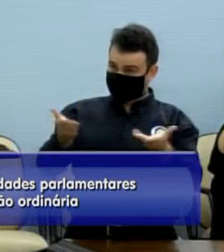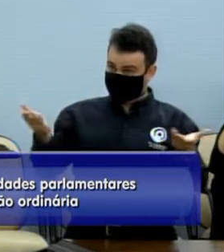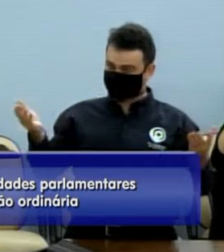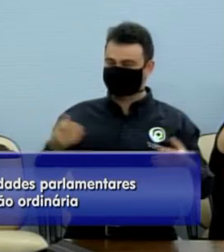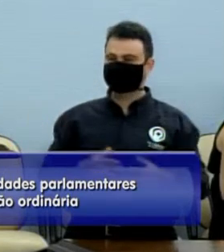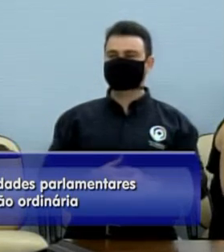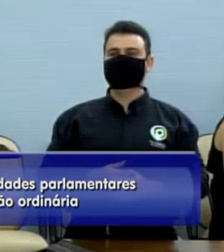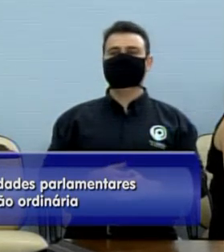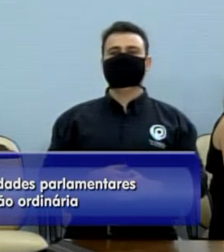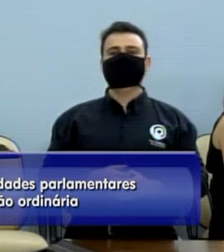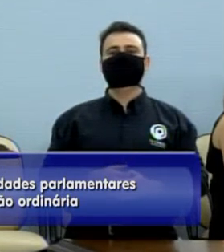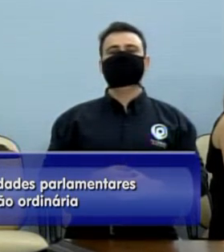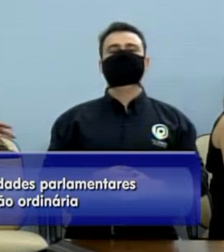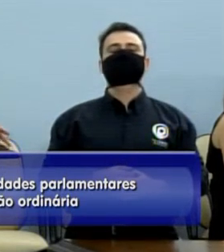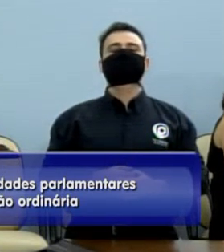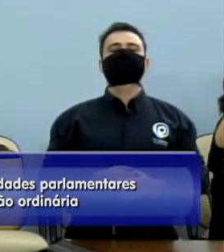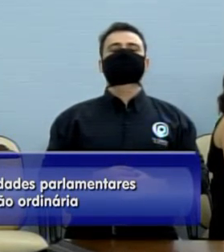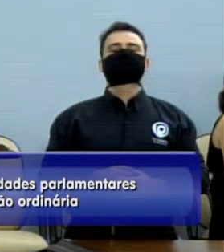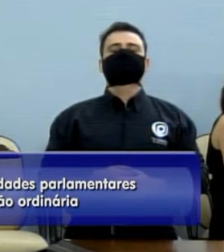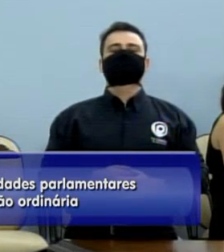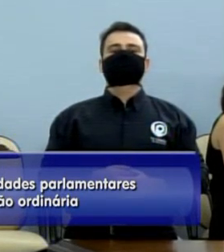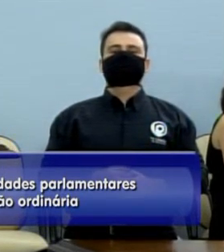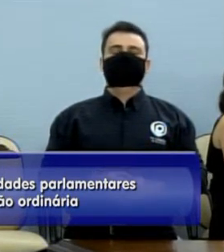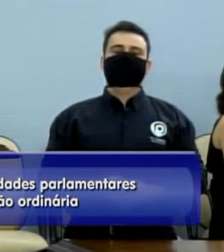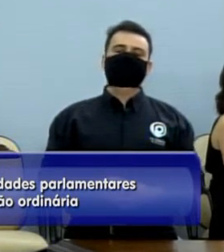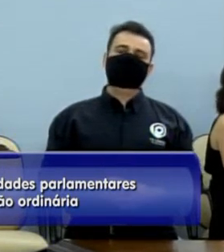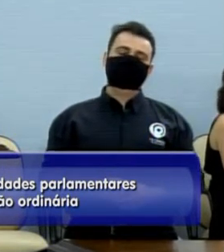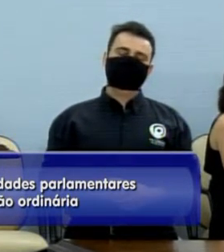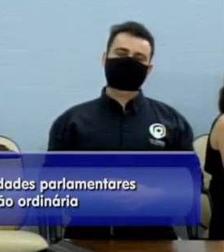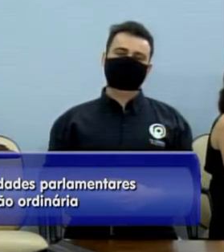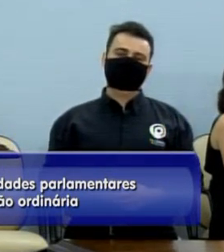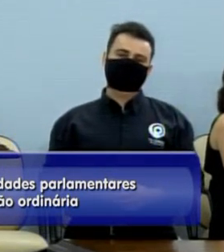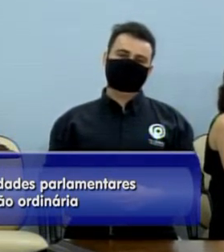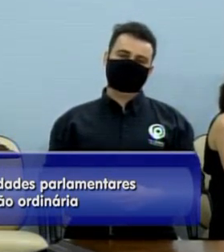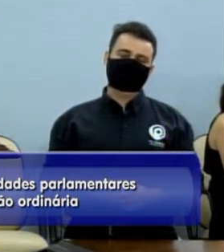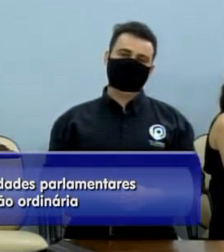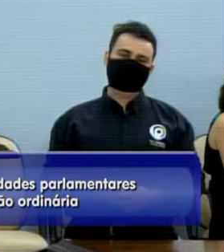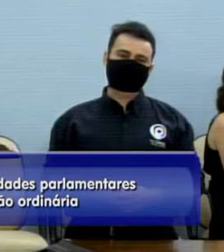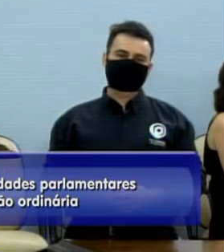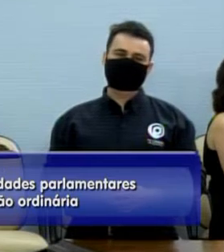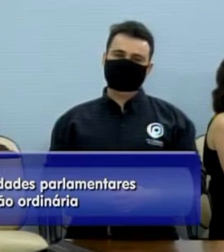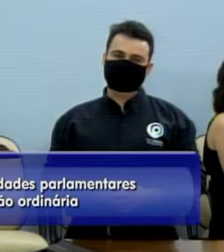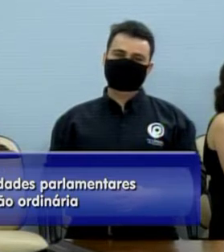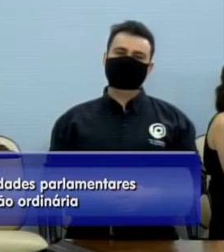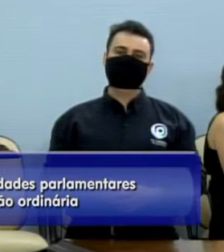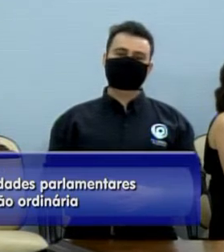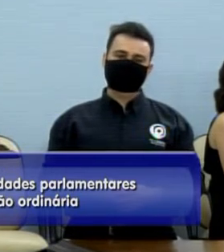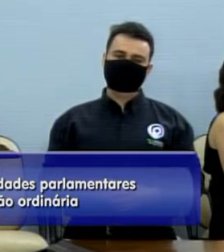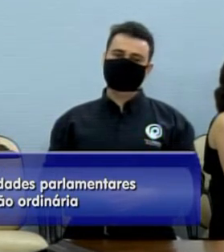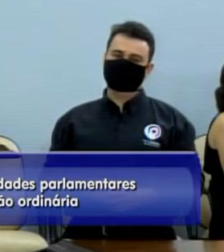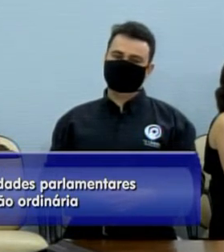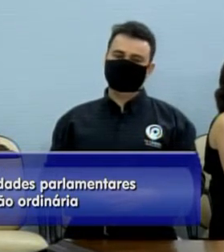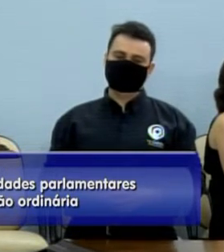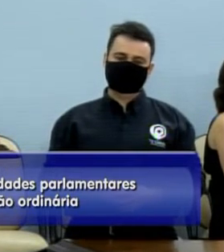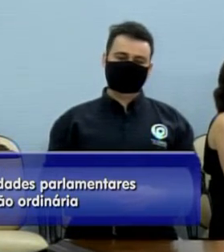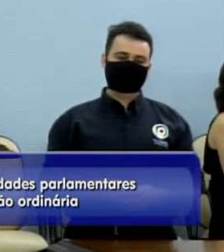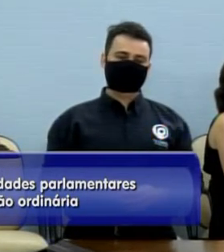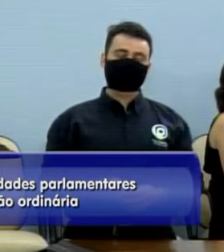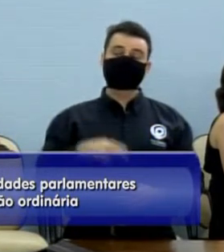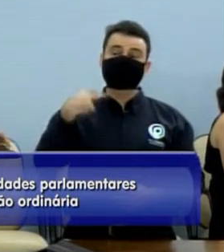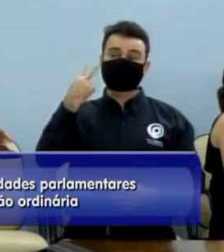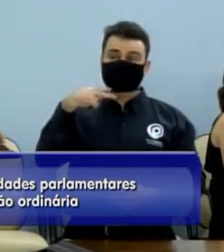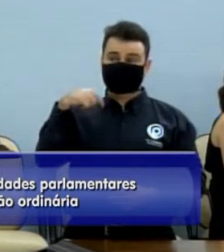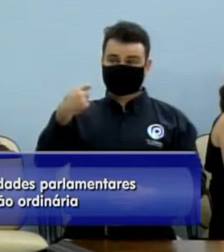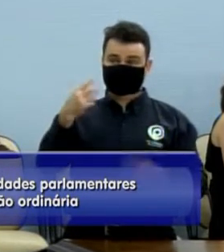eu estou aqui para, neste exato momento, a gente reforçar, né, o que foi falado aí pela vereadora